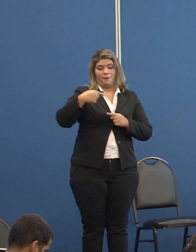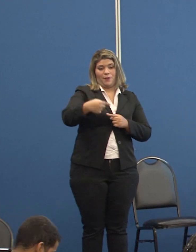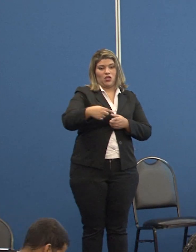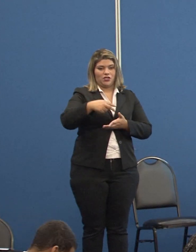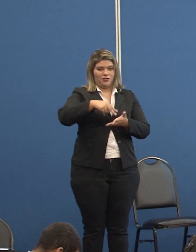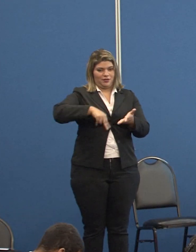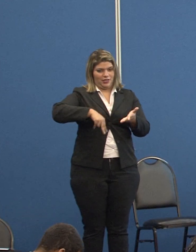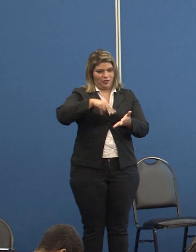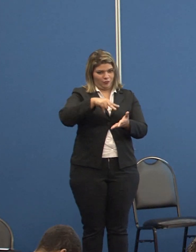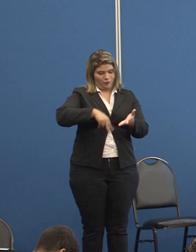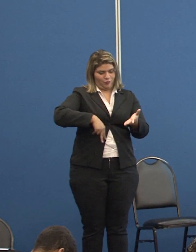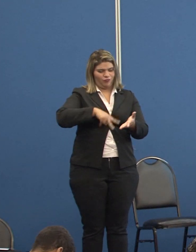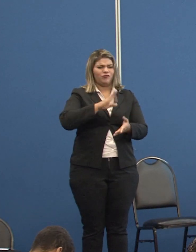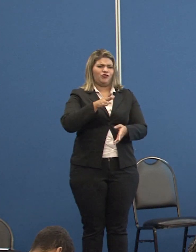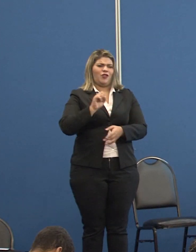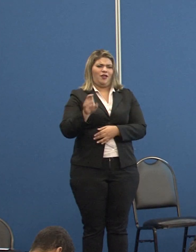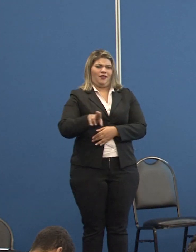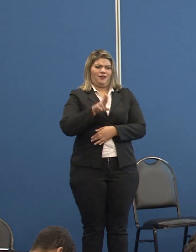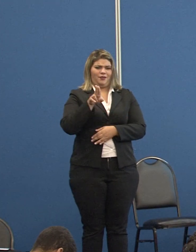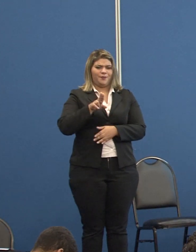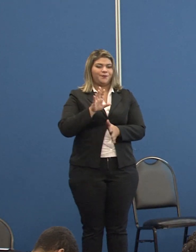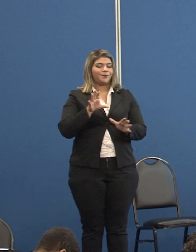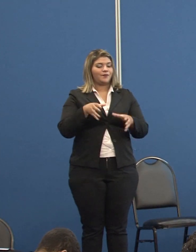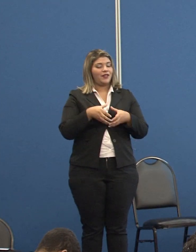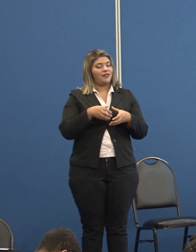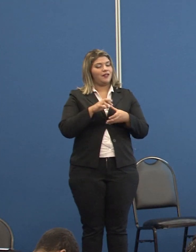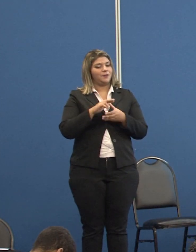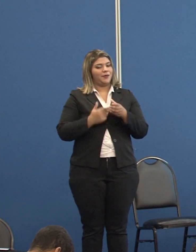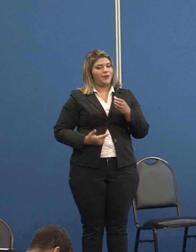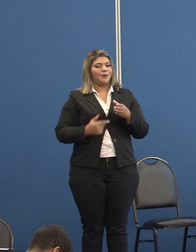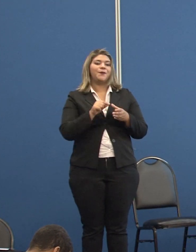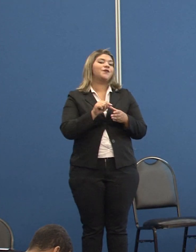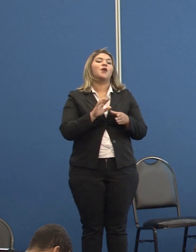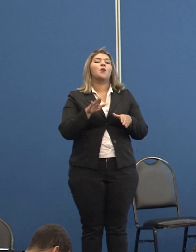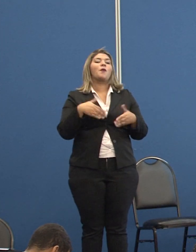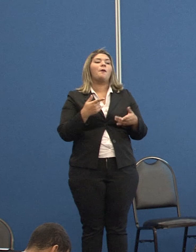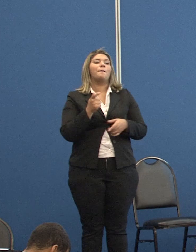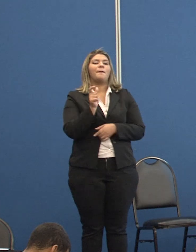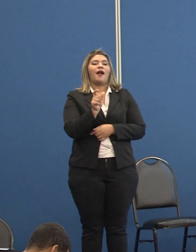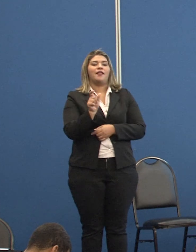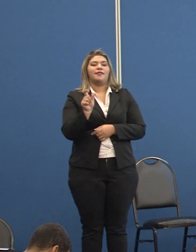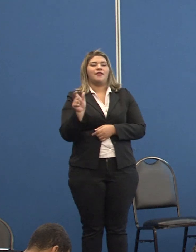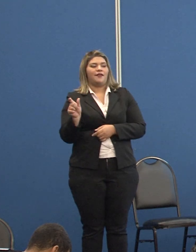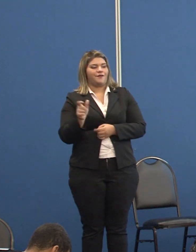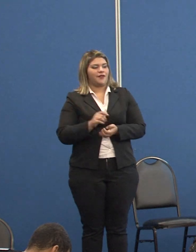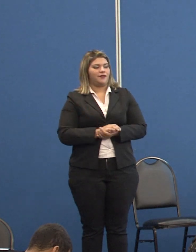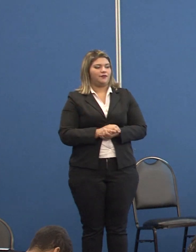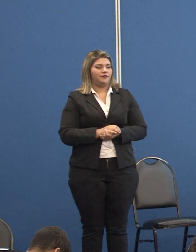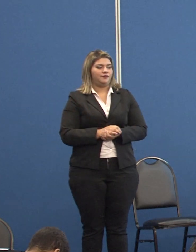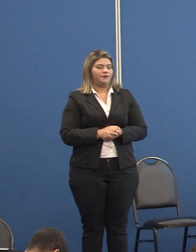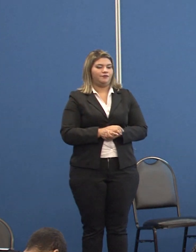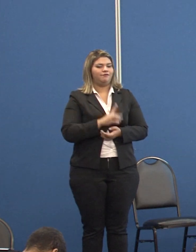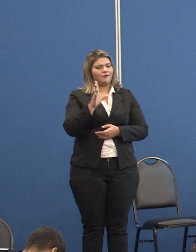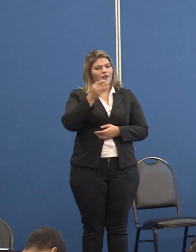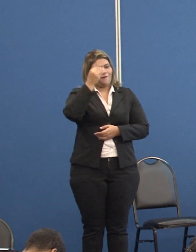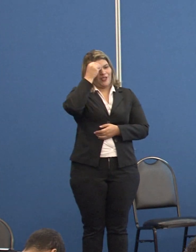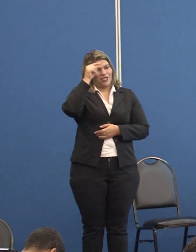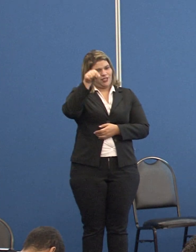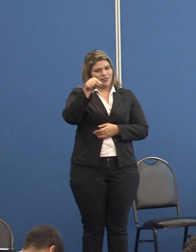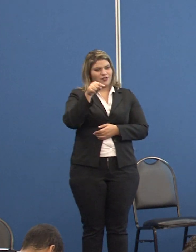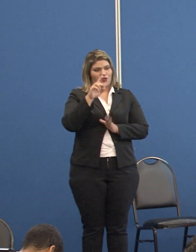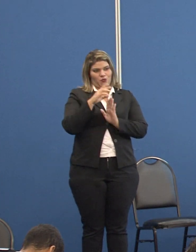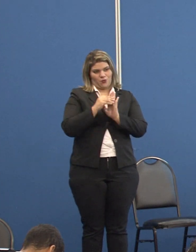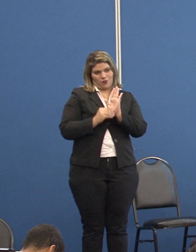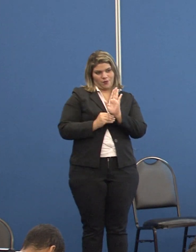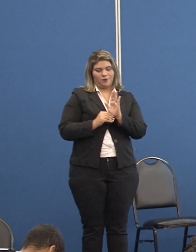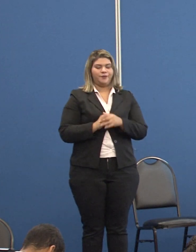já fizemos na classe bilíngue foi qual é a palavra? Para fixar o conteúdo. Então,